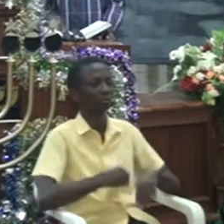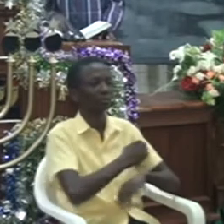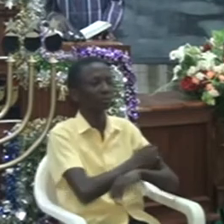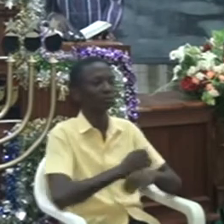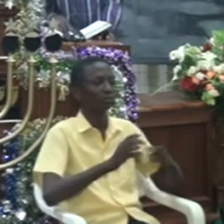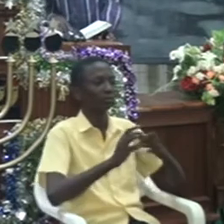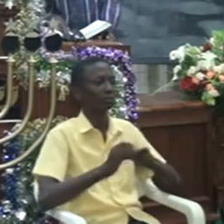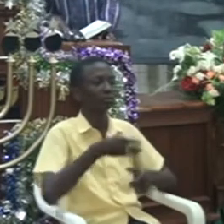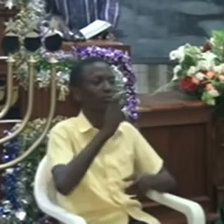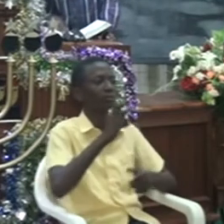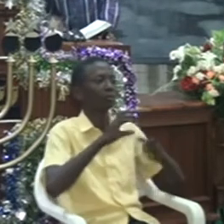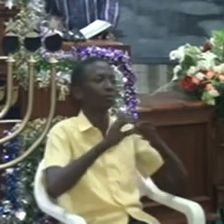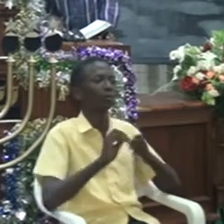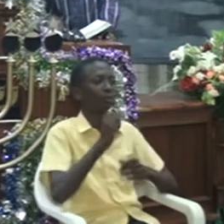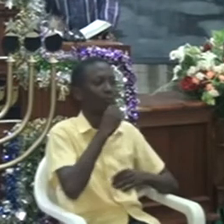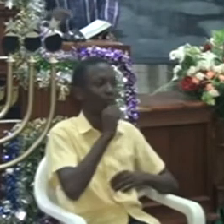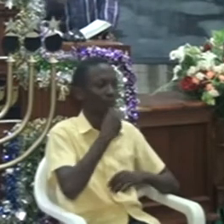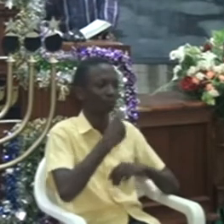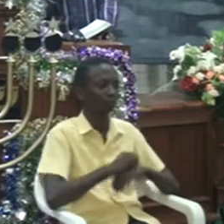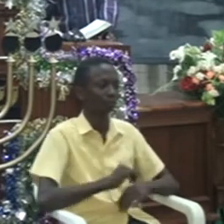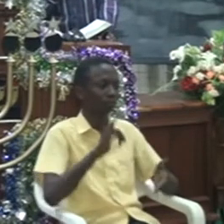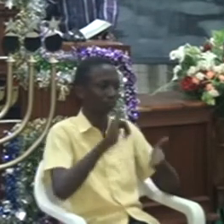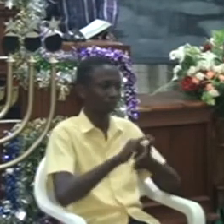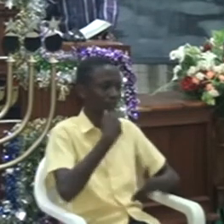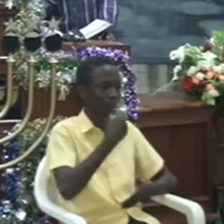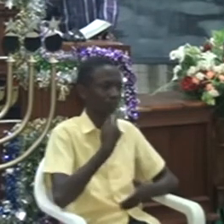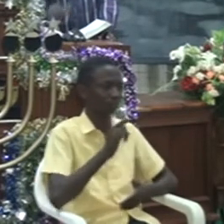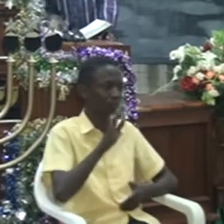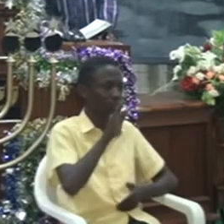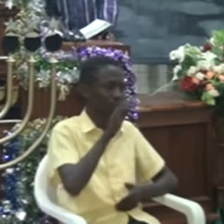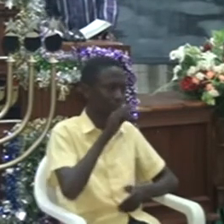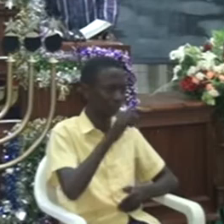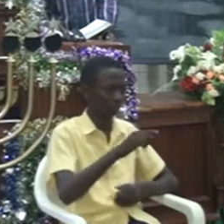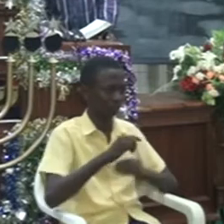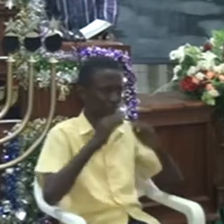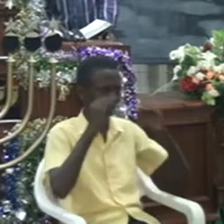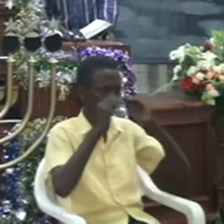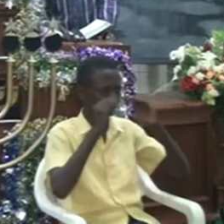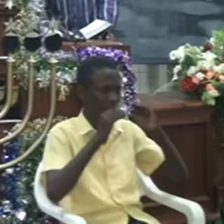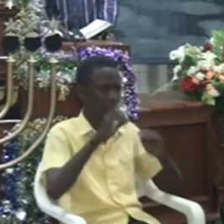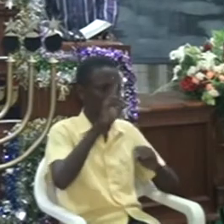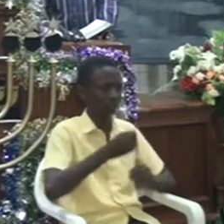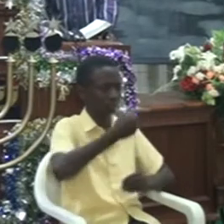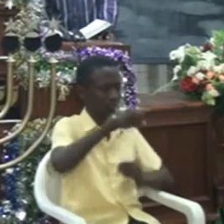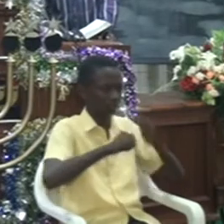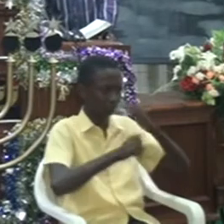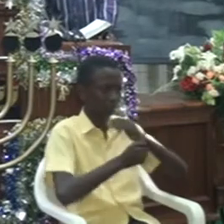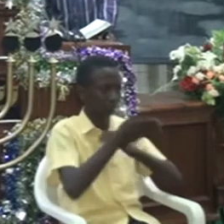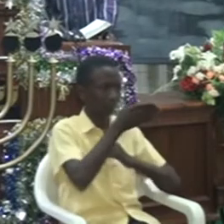l'eau dans la détresse. Ceux qui t'instruisent ne se cacheront